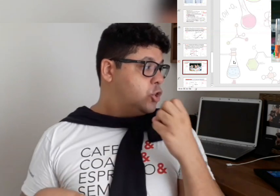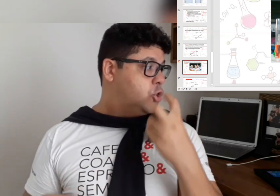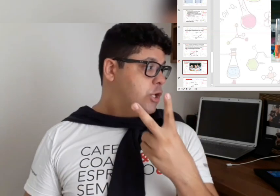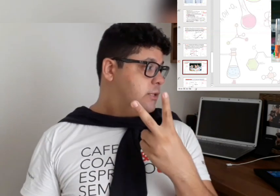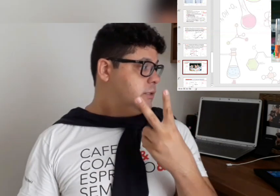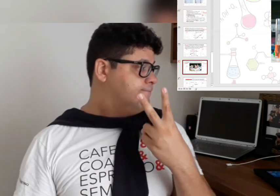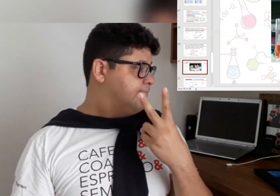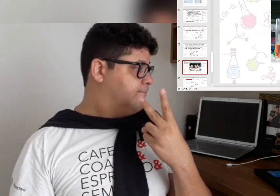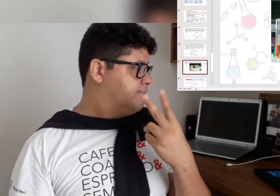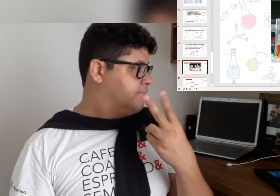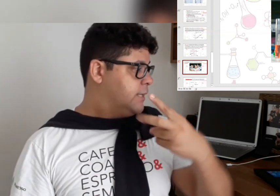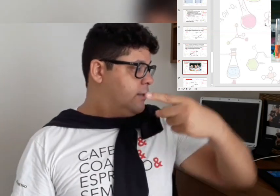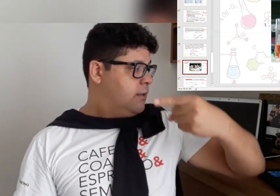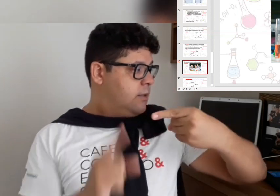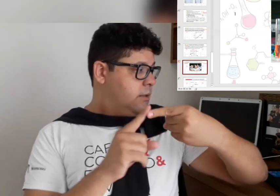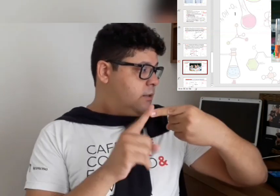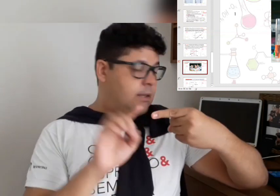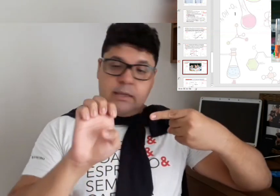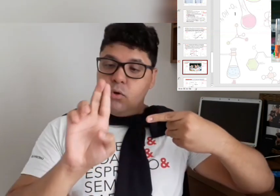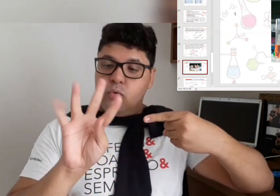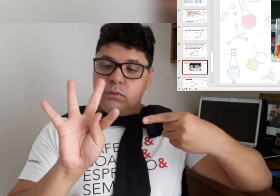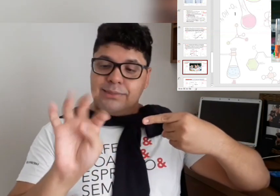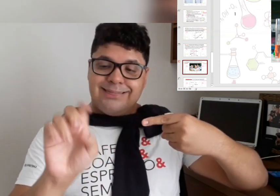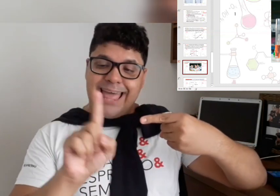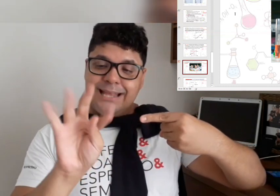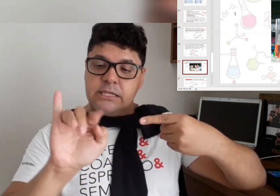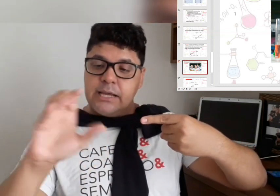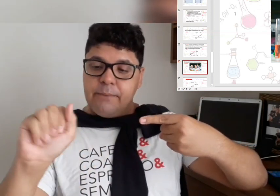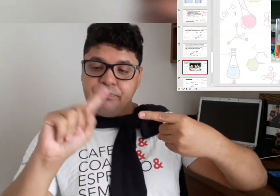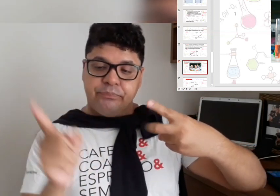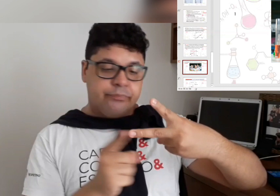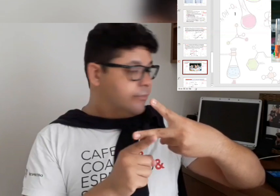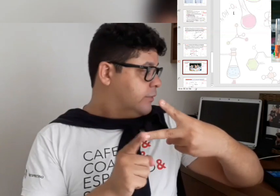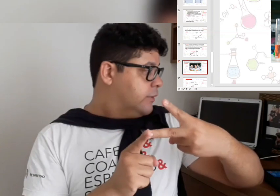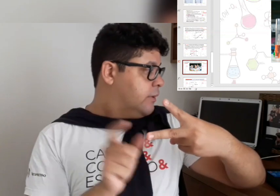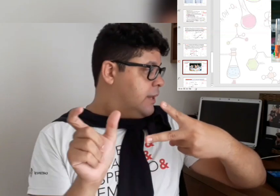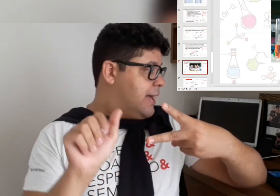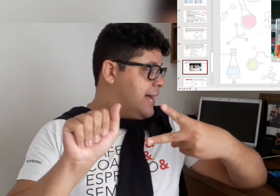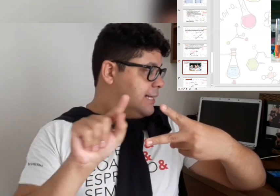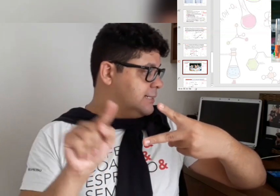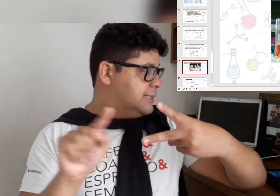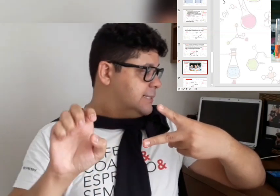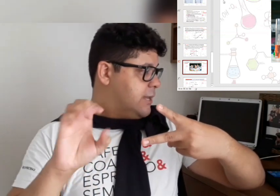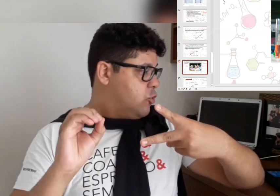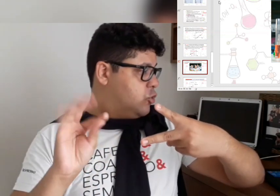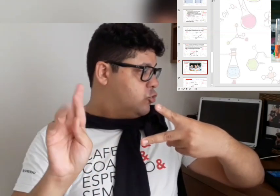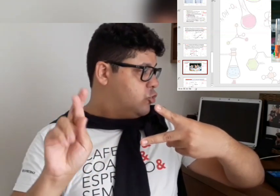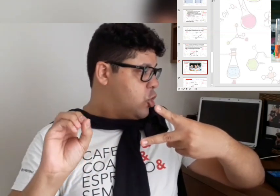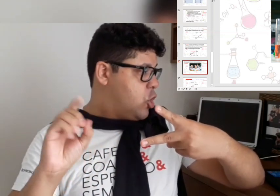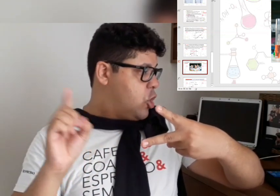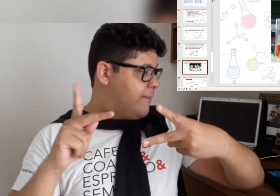bem estabelecido, tá? E quando eu tenho mistura, eu tenho dois tipos de misturas. Eu tenho misturas eutéticas